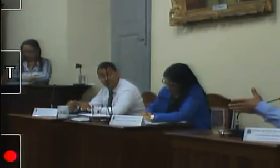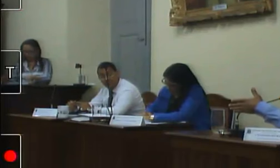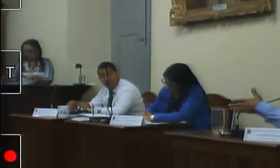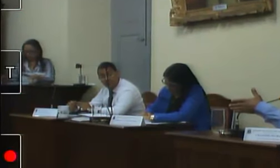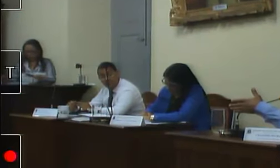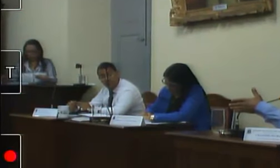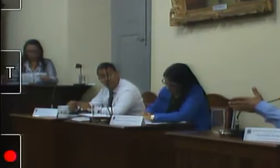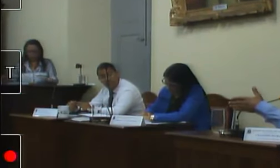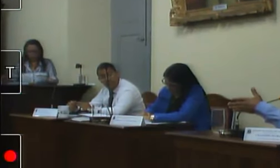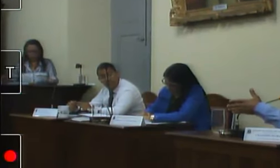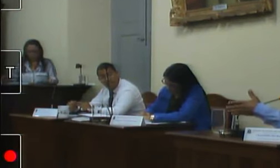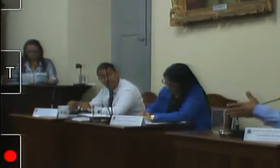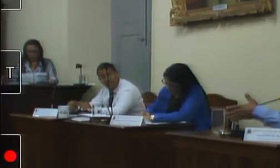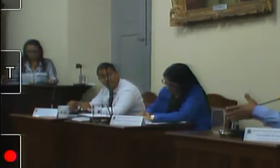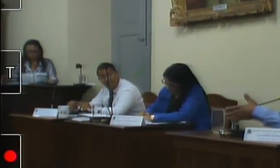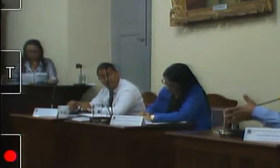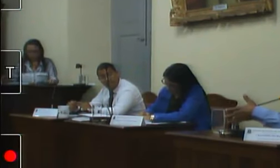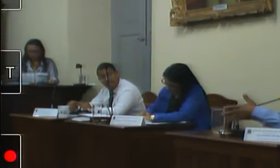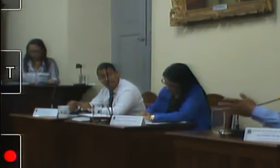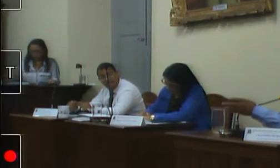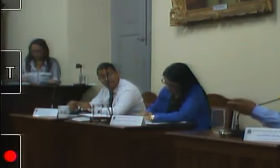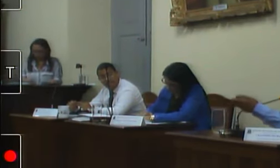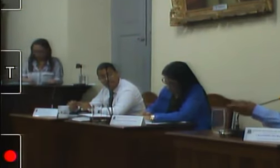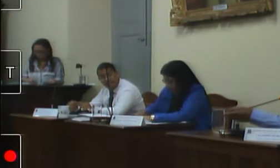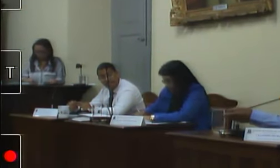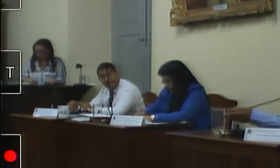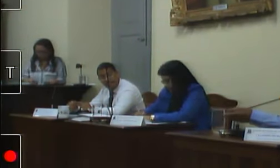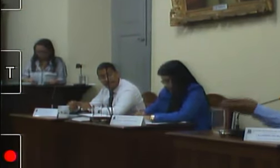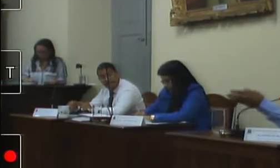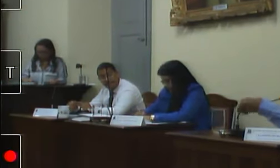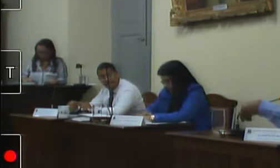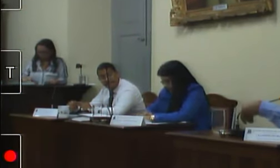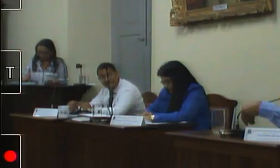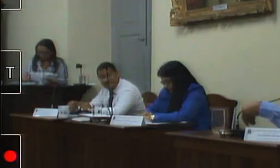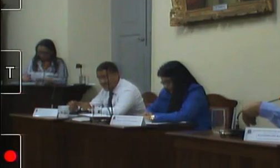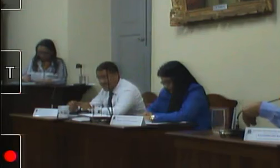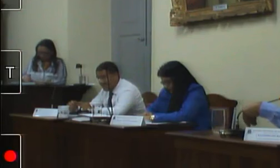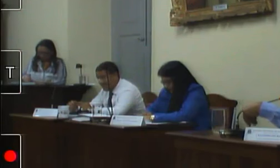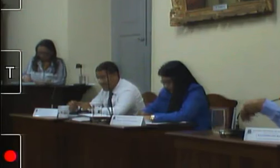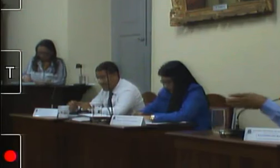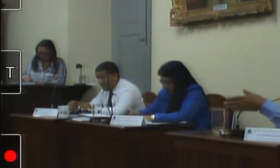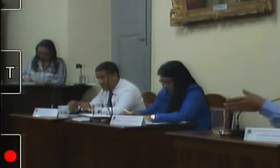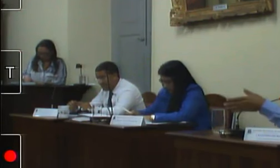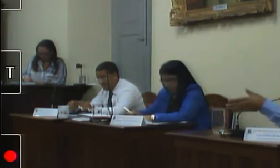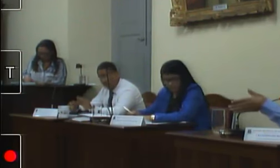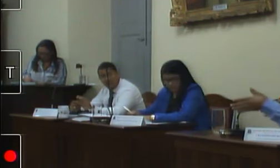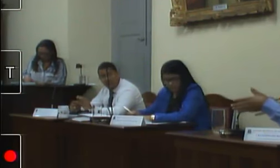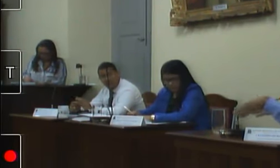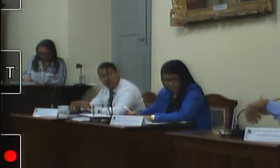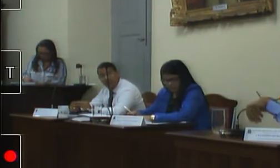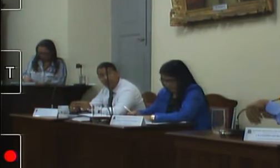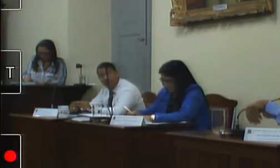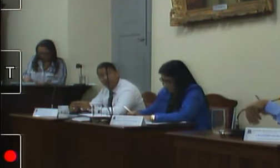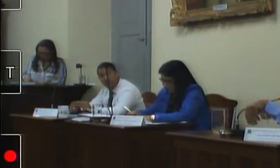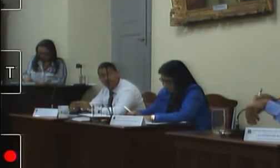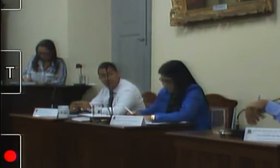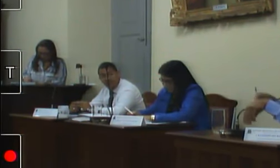governo passado, eu via muitos doentes, às vezes, depender de um carro, e a prefeitura marcava, e chegava na hora, estava